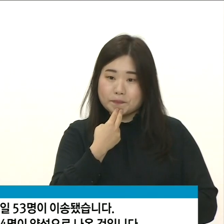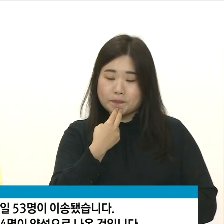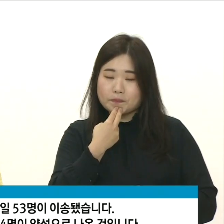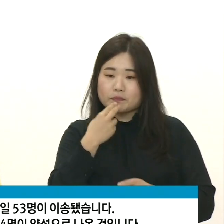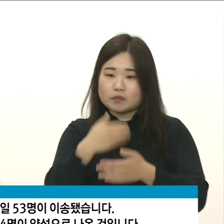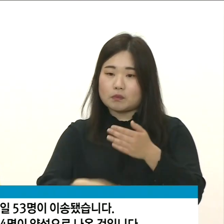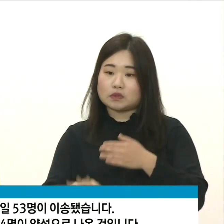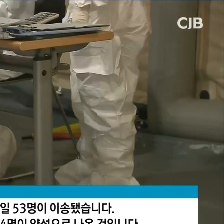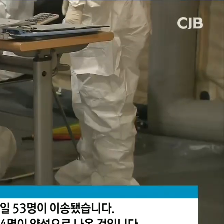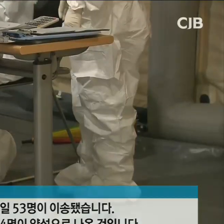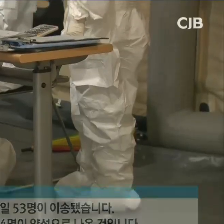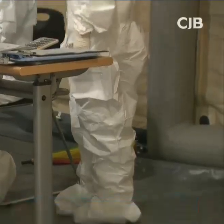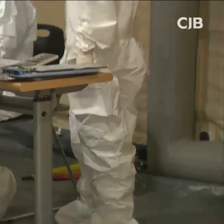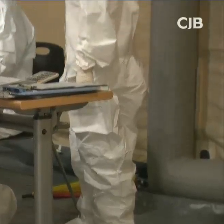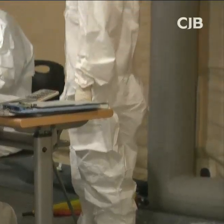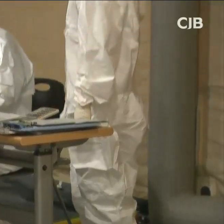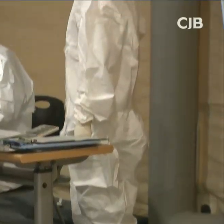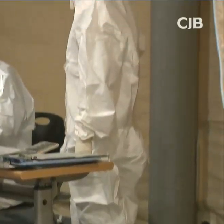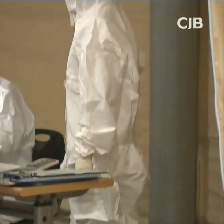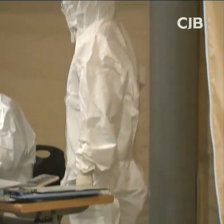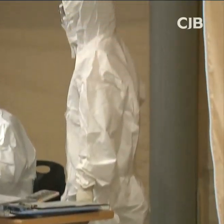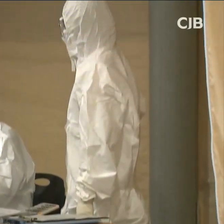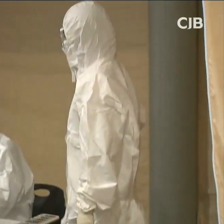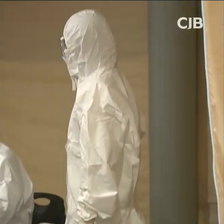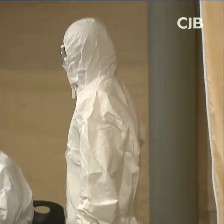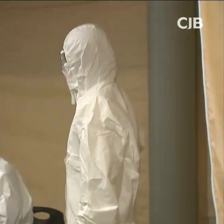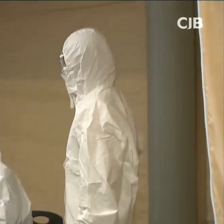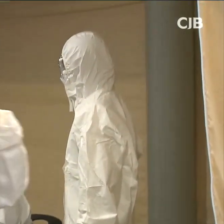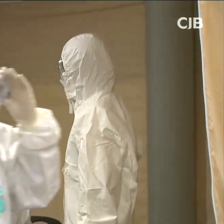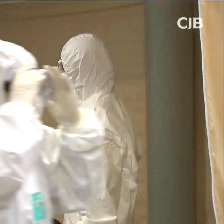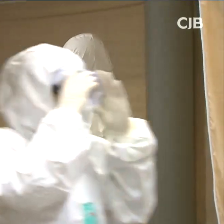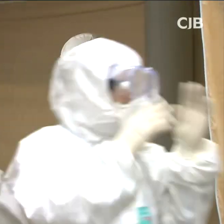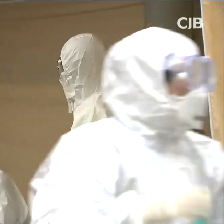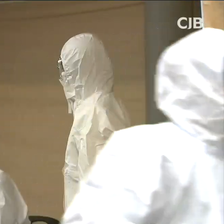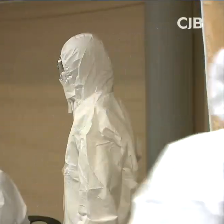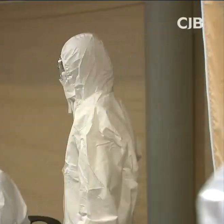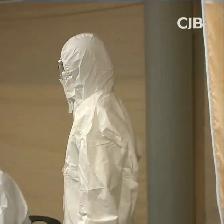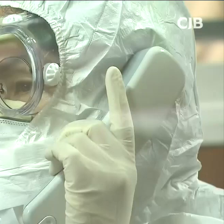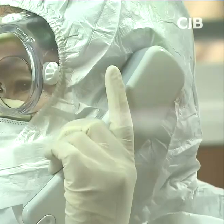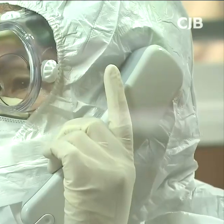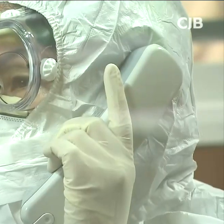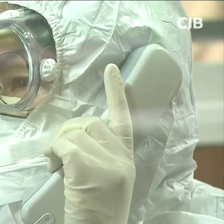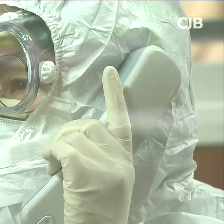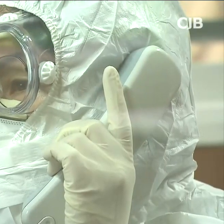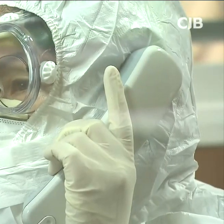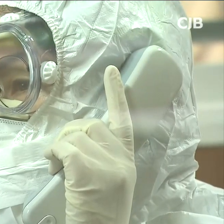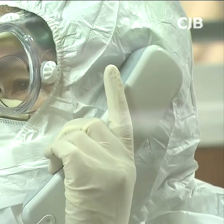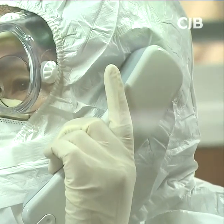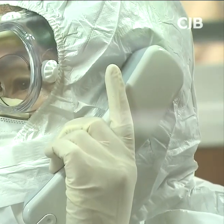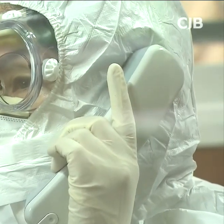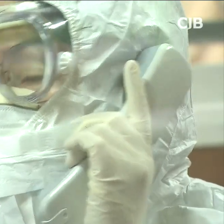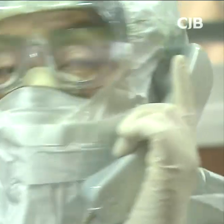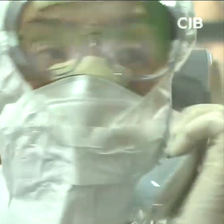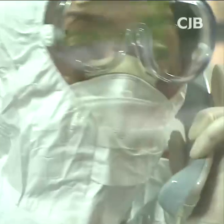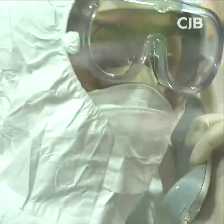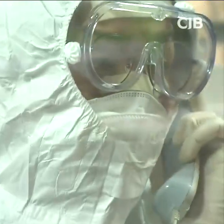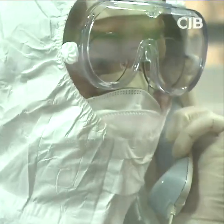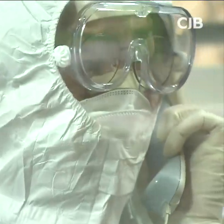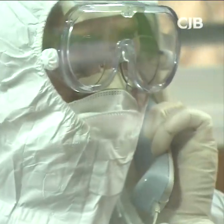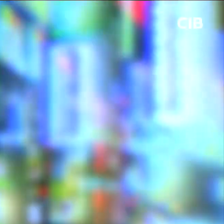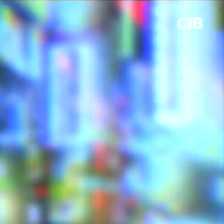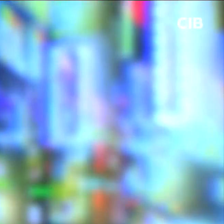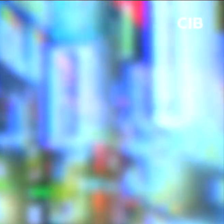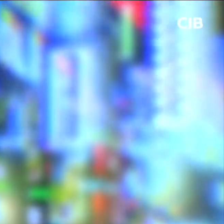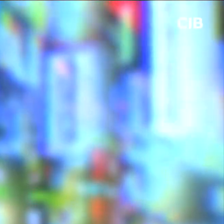양성으로 나온 것입니다. 전국적으로 이태원 클럽 집단 감염 확진자가 빠르게 증가하자 충청북도가